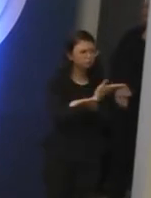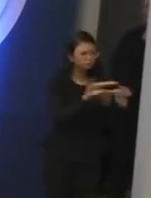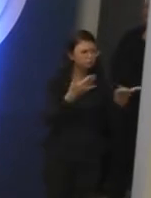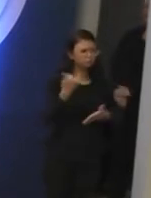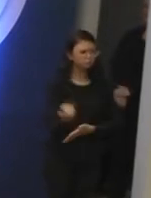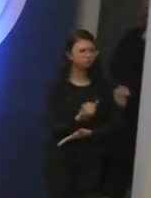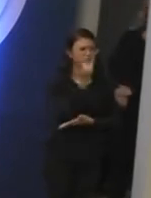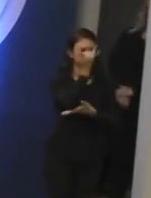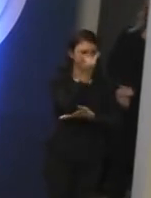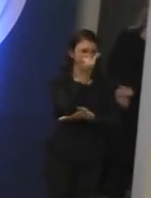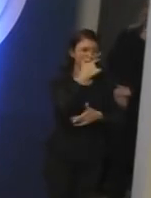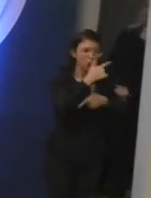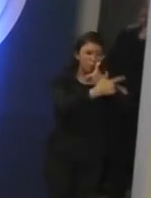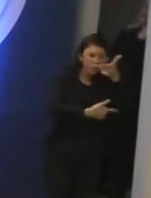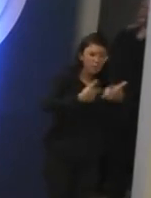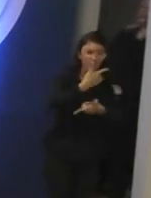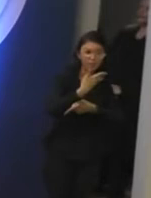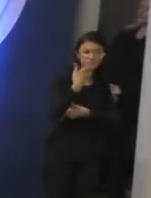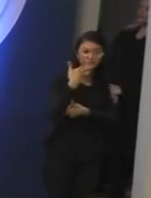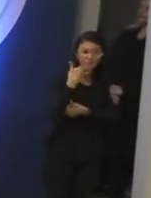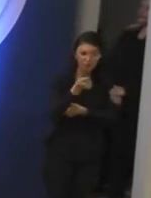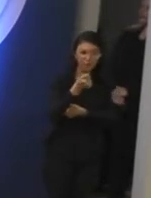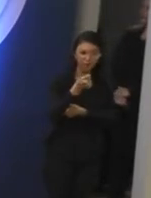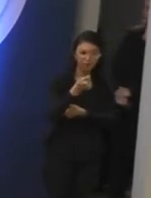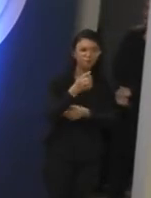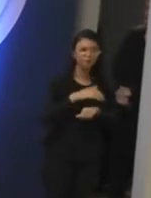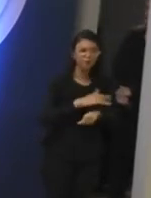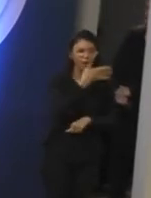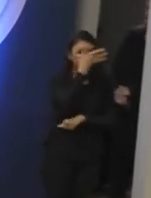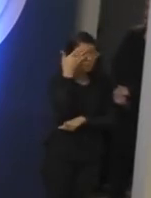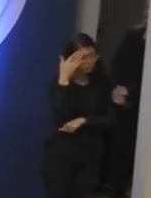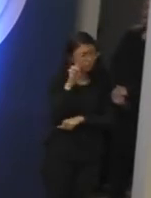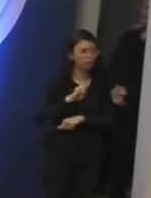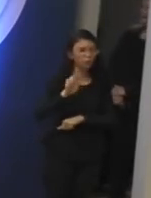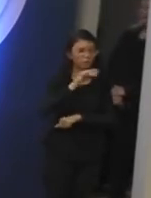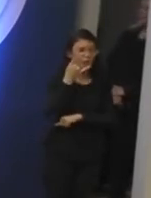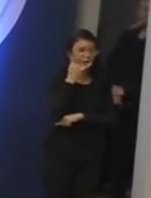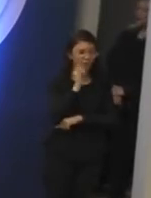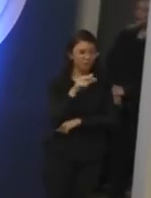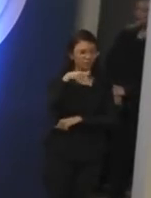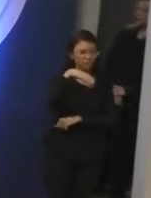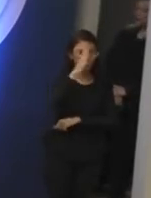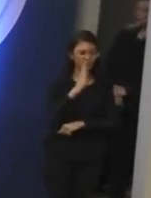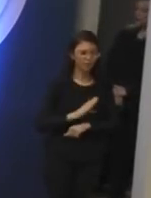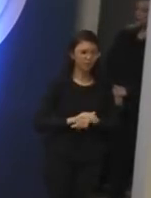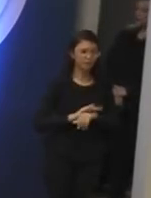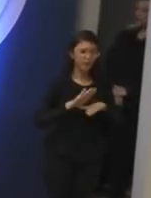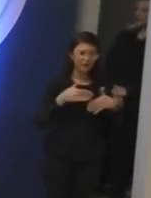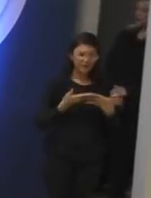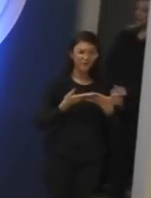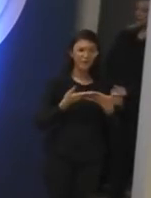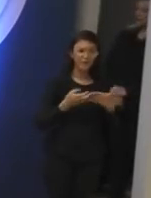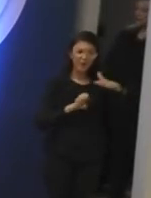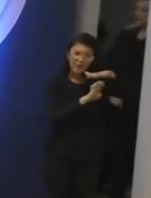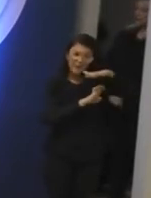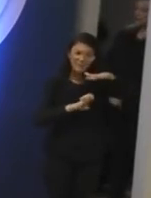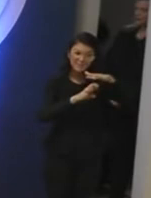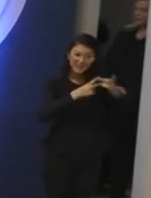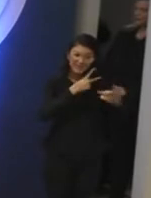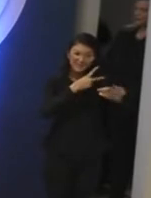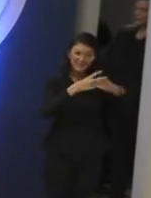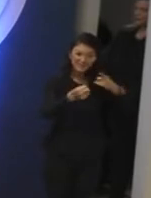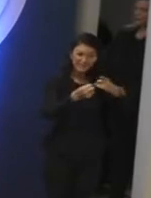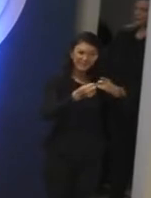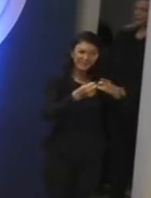de um serviço cada vez melhor para os consumidores de energia elétrica brasileiros. A concessionária vencedora do Prêmio Abrade de